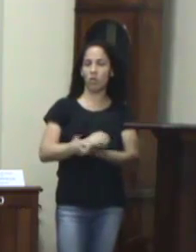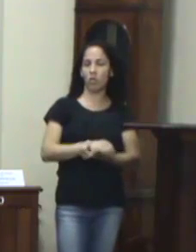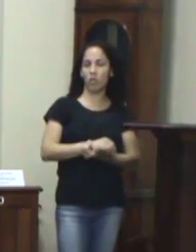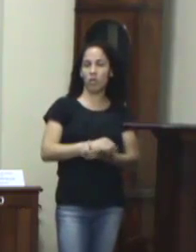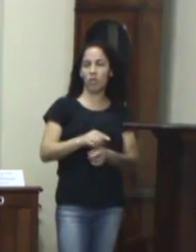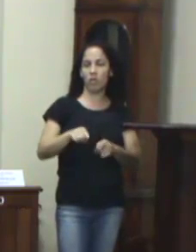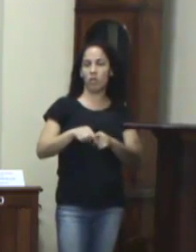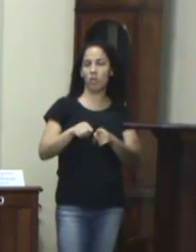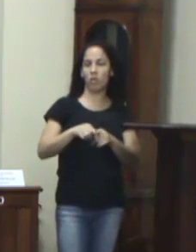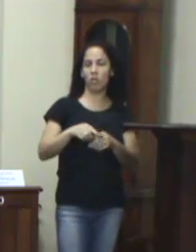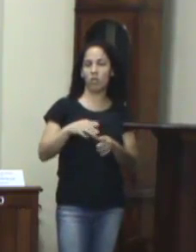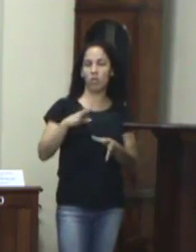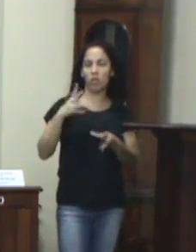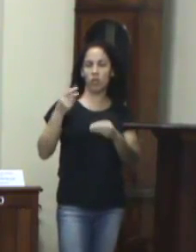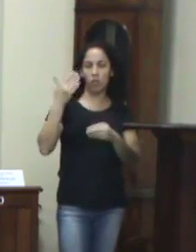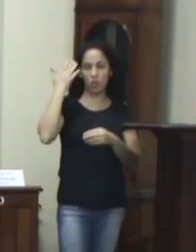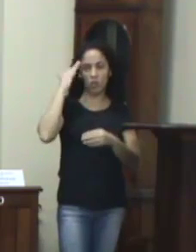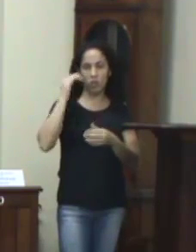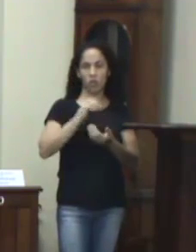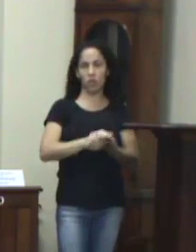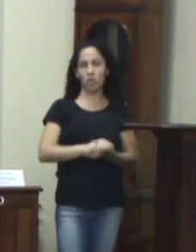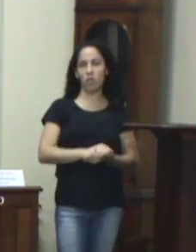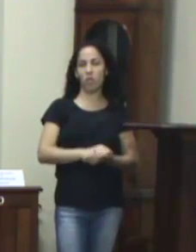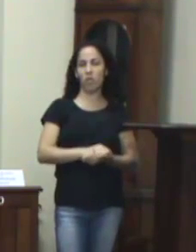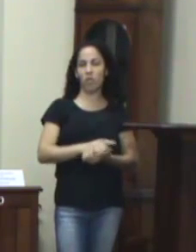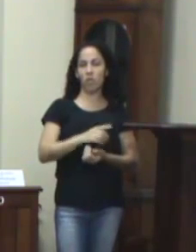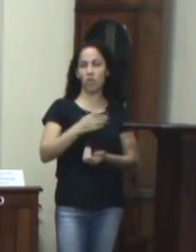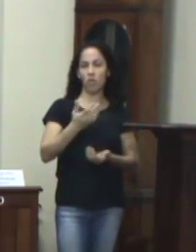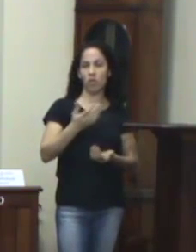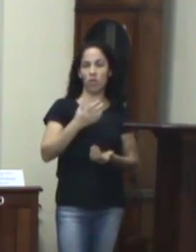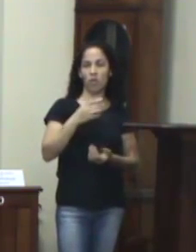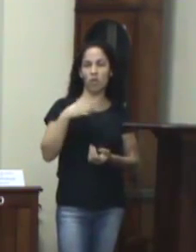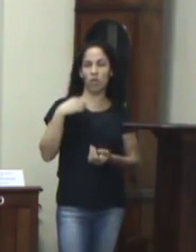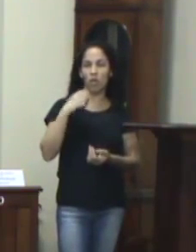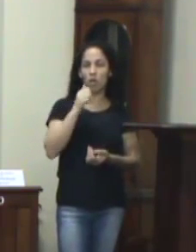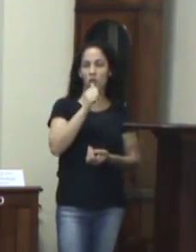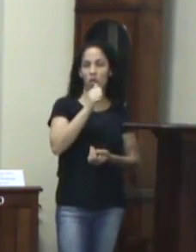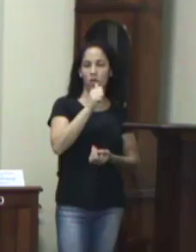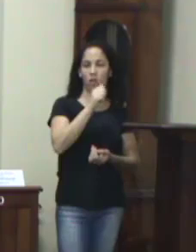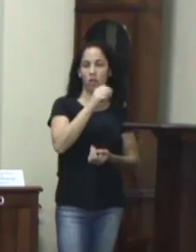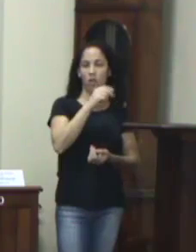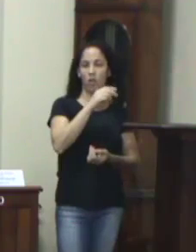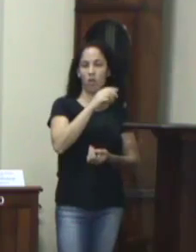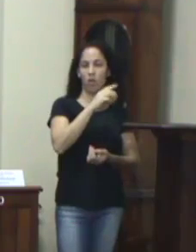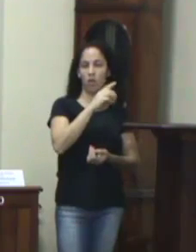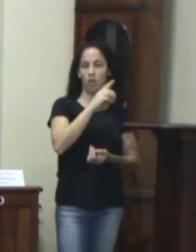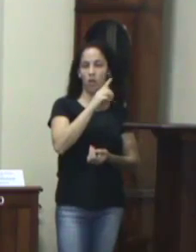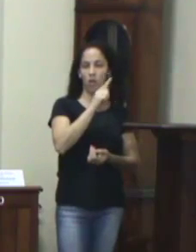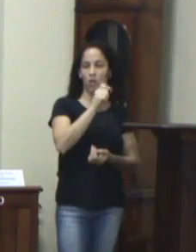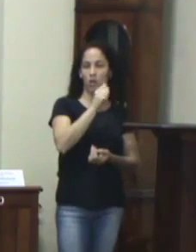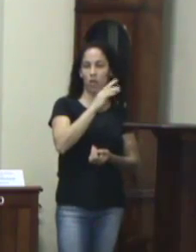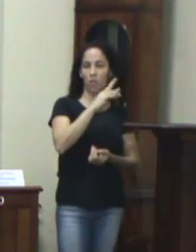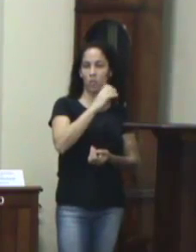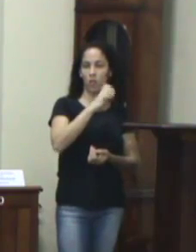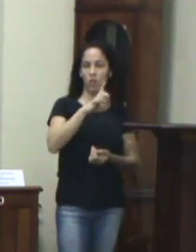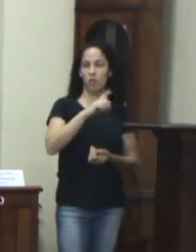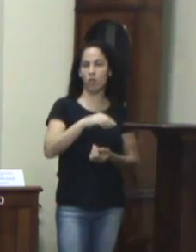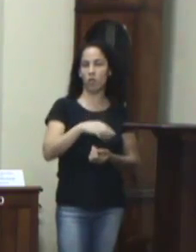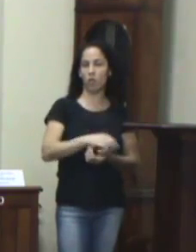Certo será atendido seu pleito em que a sua justiça levada em consideração. Atenciosamente, Gabriel Moreira, assessor